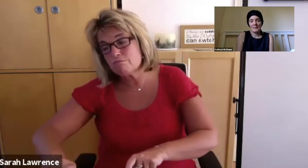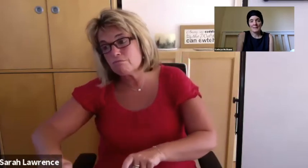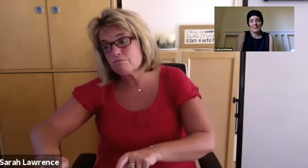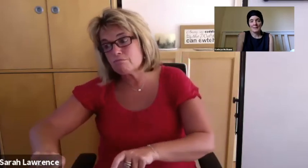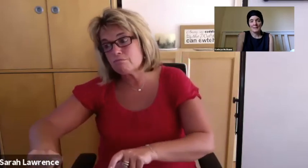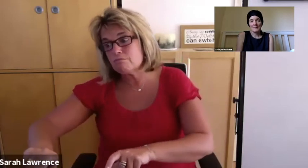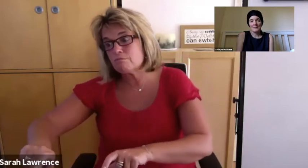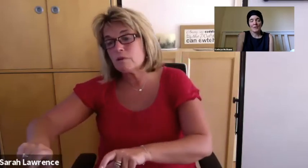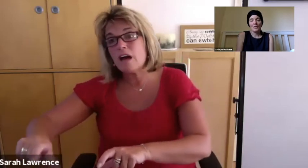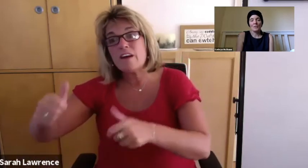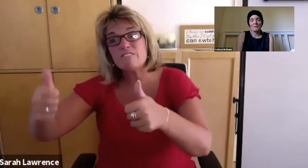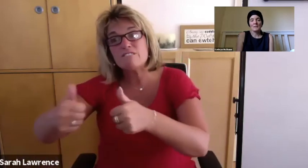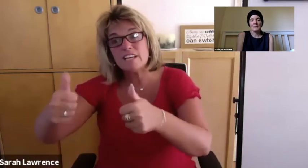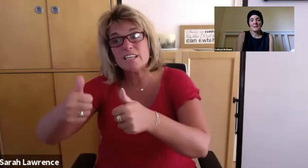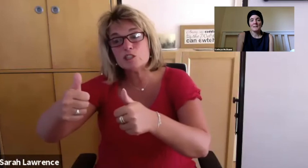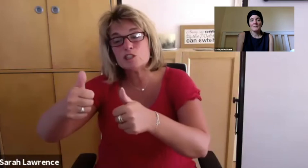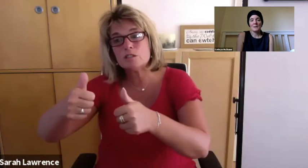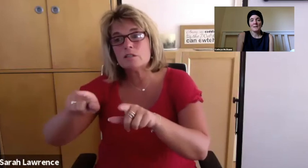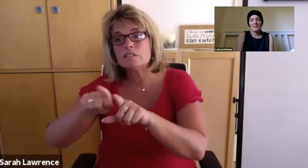i, ond ar y diwedd,